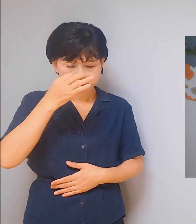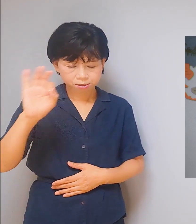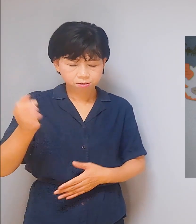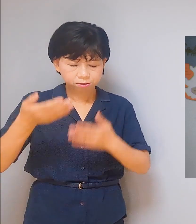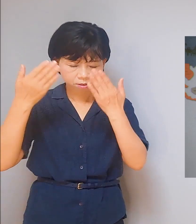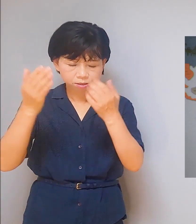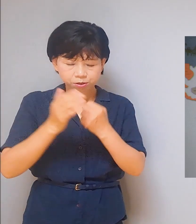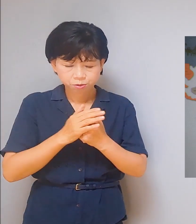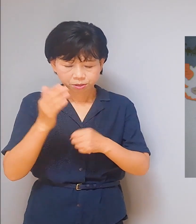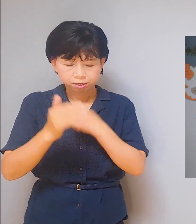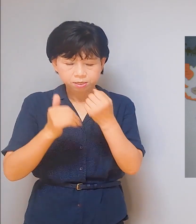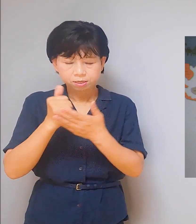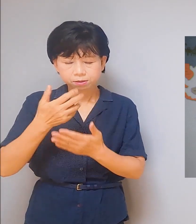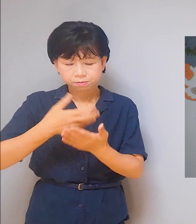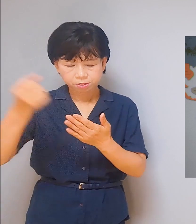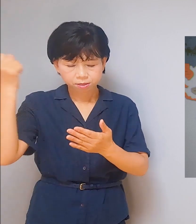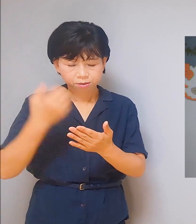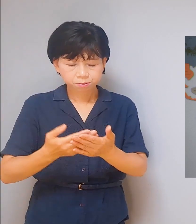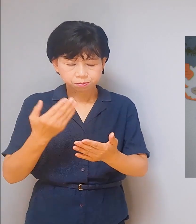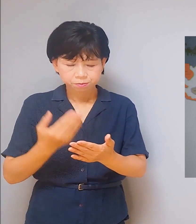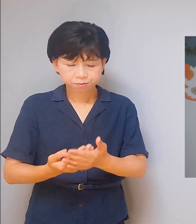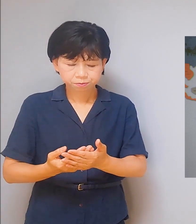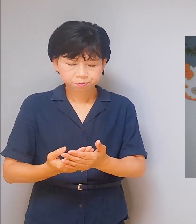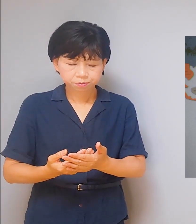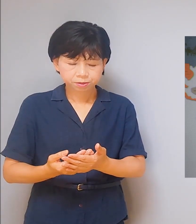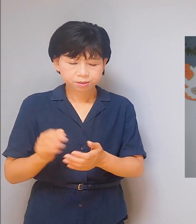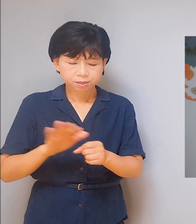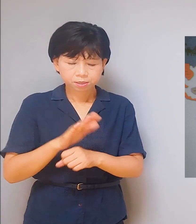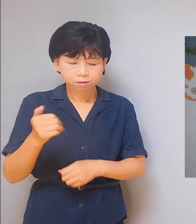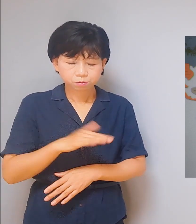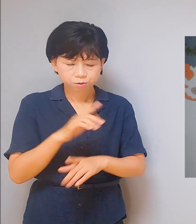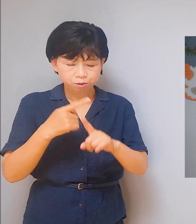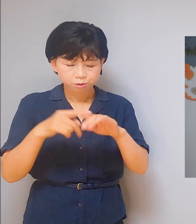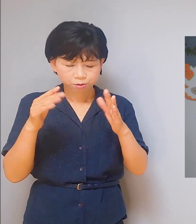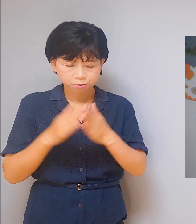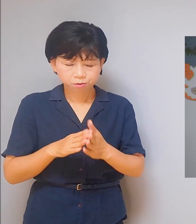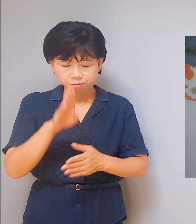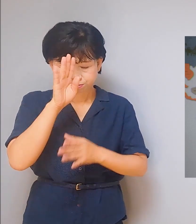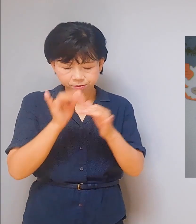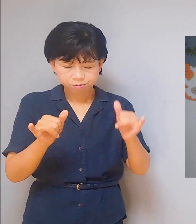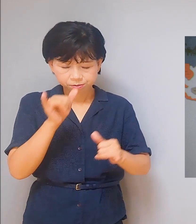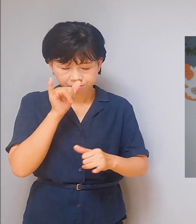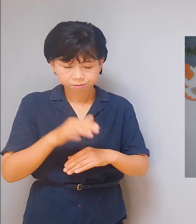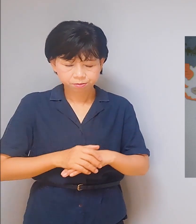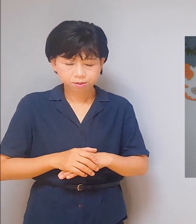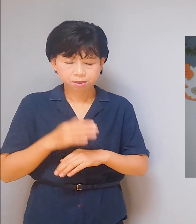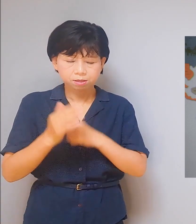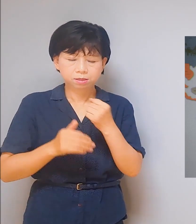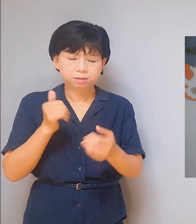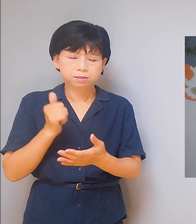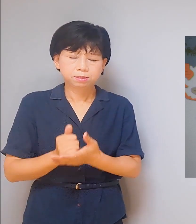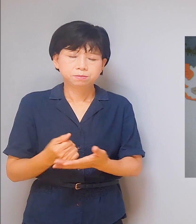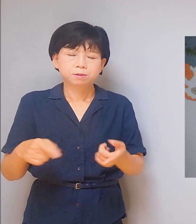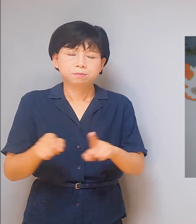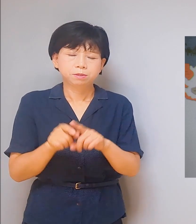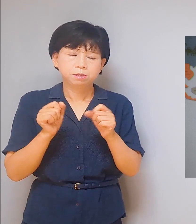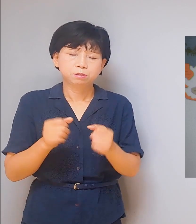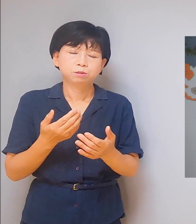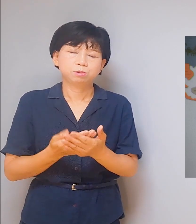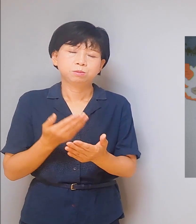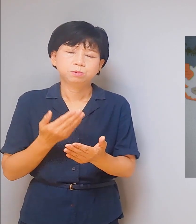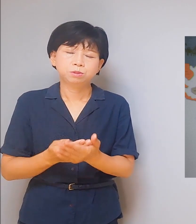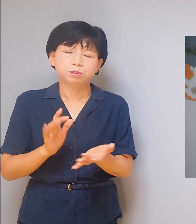인정하고 올려드리오니 하나님 받아 주시옵소서. 사랑하는 우리 교회에 또 한우분들이 계십니다. 하나님